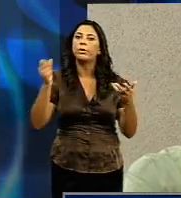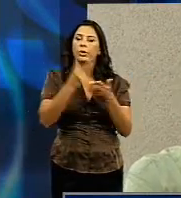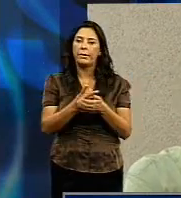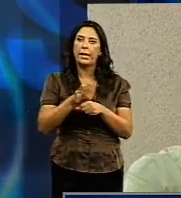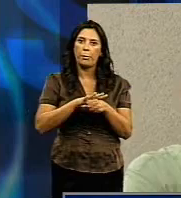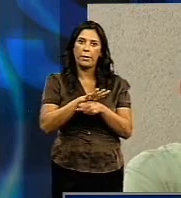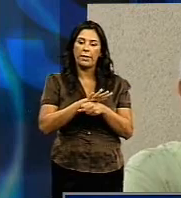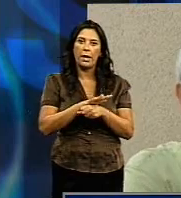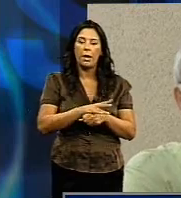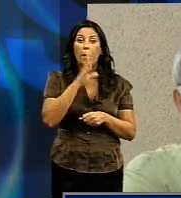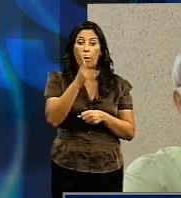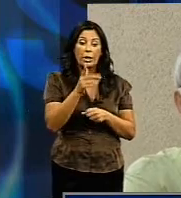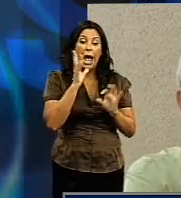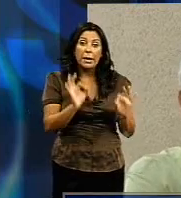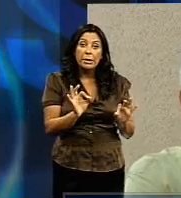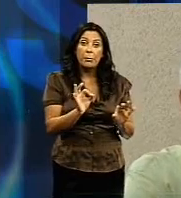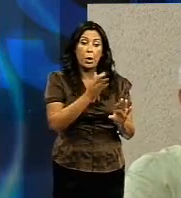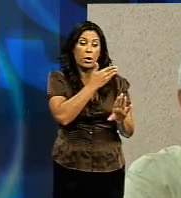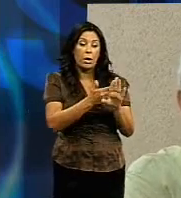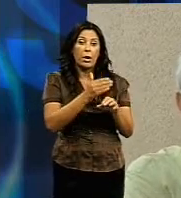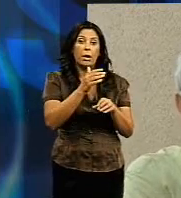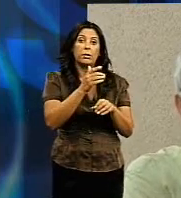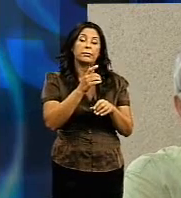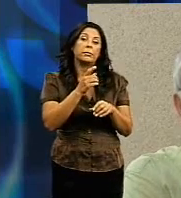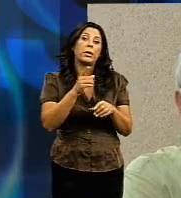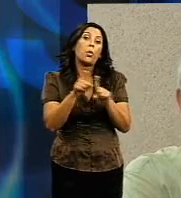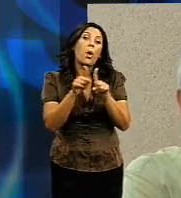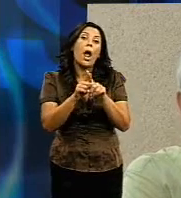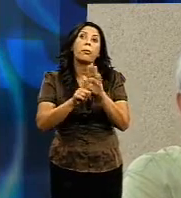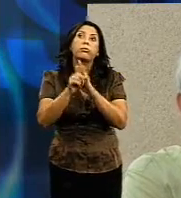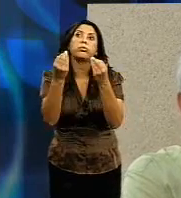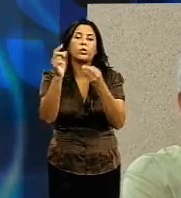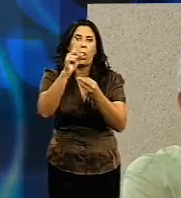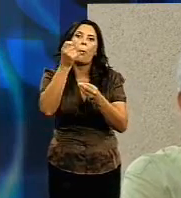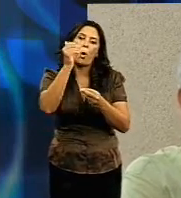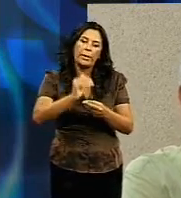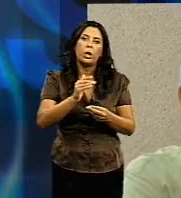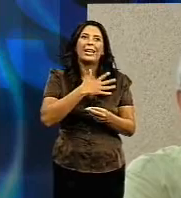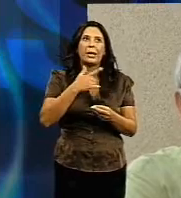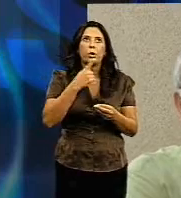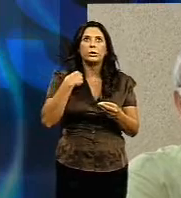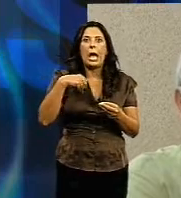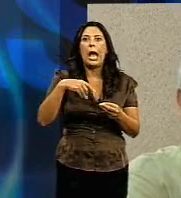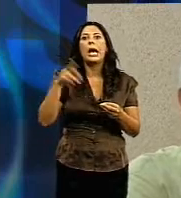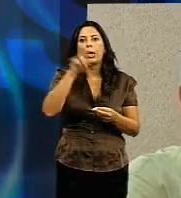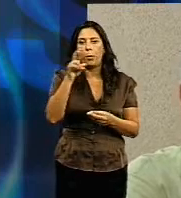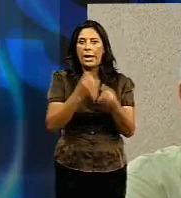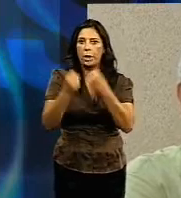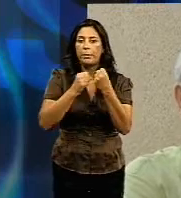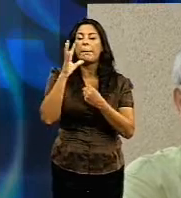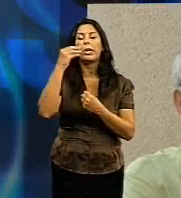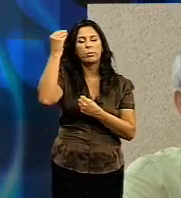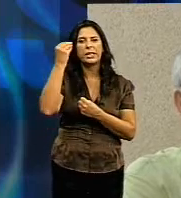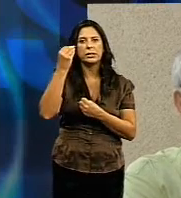los términos que ha crecido en los últimos tiempos. Esperemos que esto comience a tocar fondo y que comience a recuperarse la economía, pero desde luego van a venir meses duros,